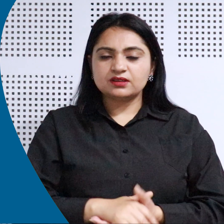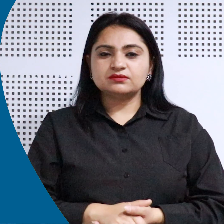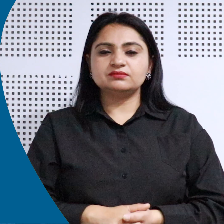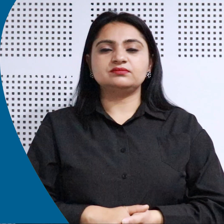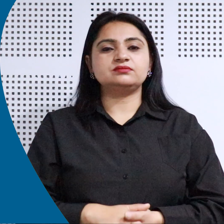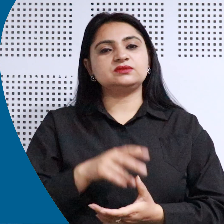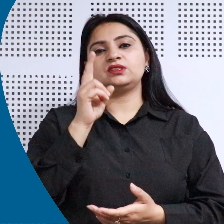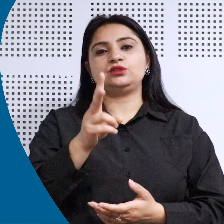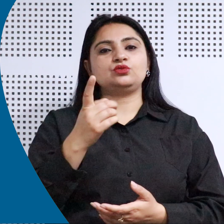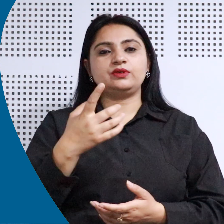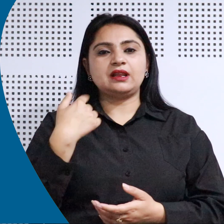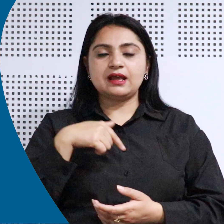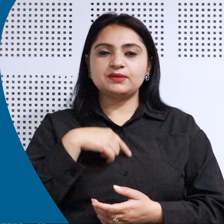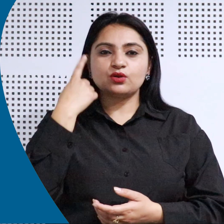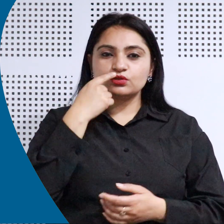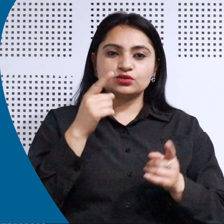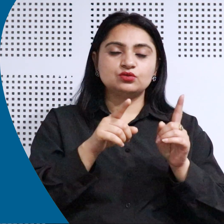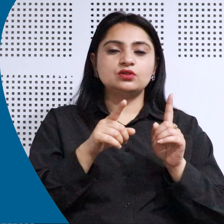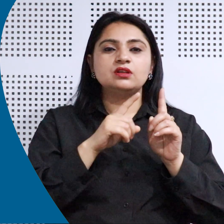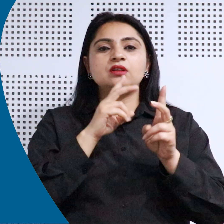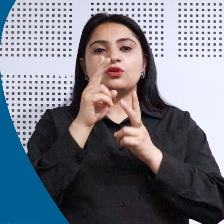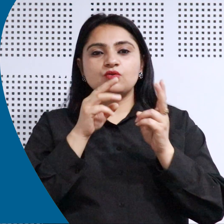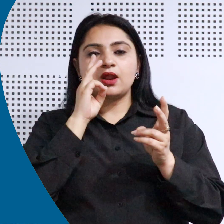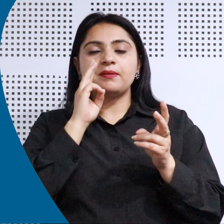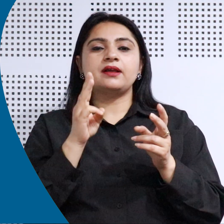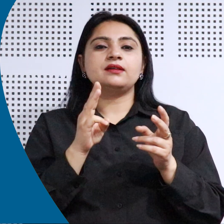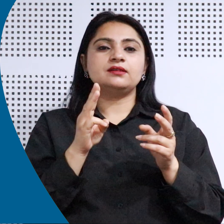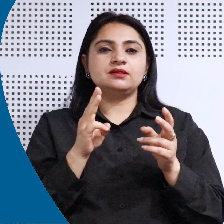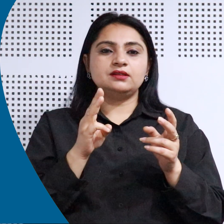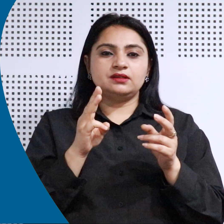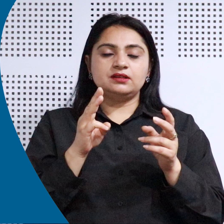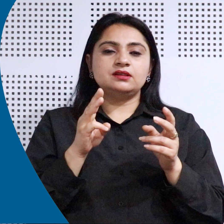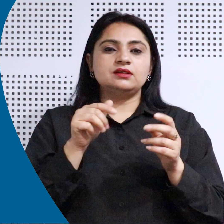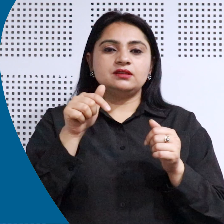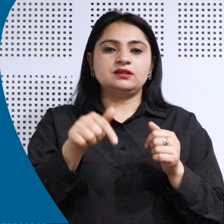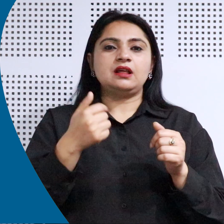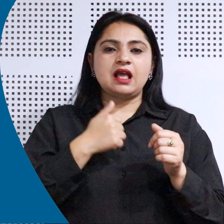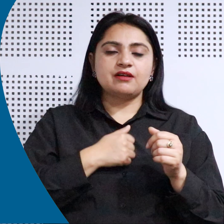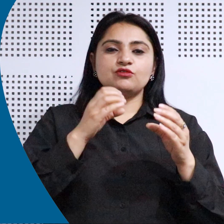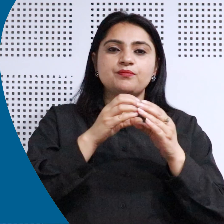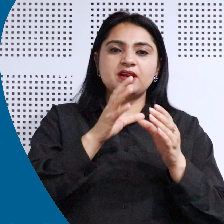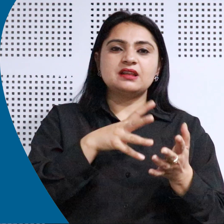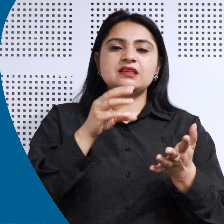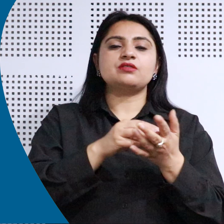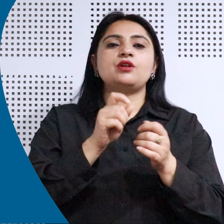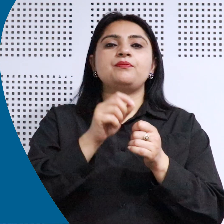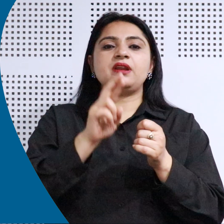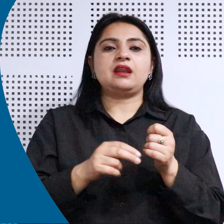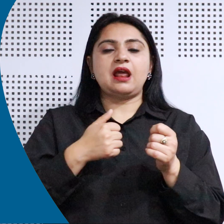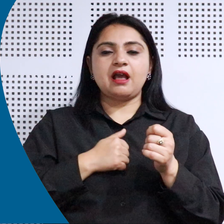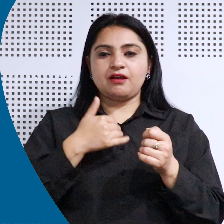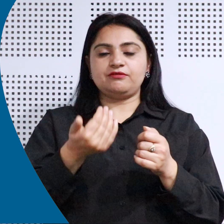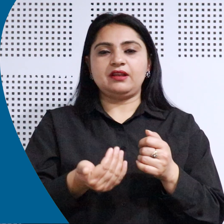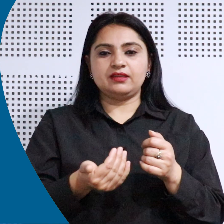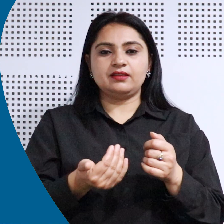कुरा होइन। हामीले कसैको कुरामा, बहवामा सुशासन एकजनाको लागि चाहिँ केन्द्र बनाएर या आफ्नो पार्टीलाई केन्द्र बनाएर या आफूलाई